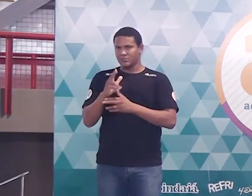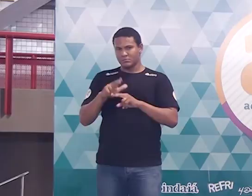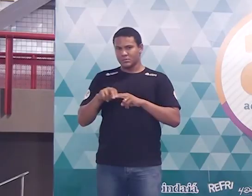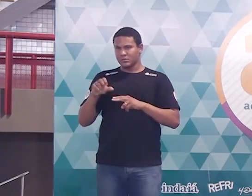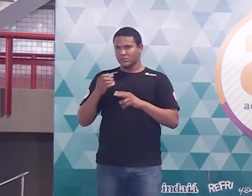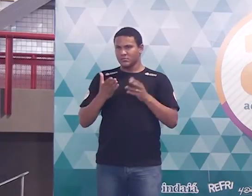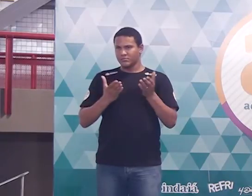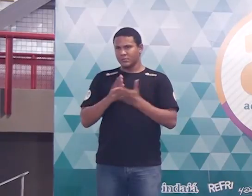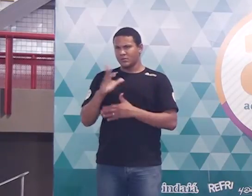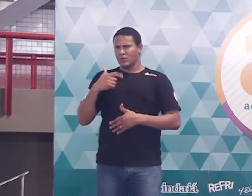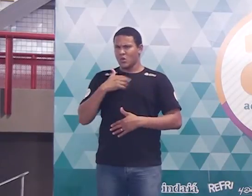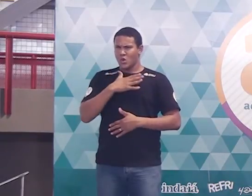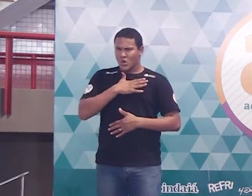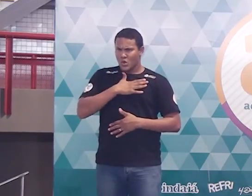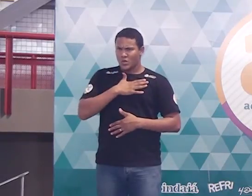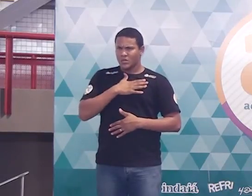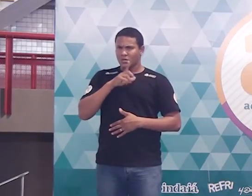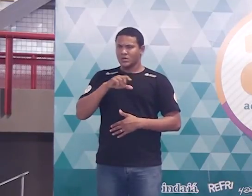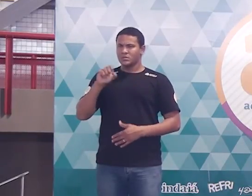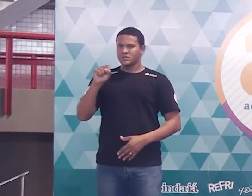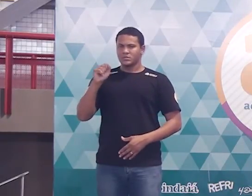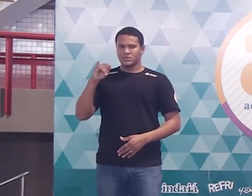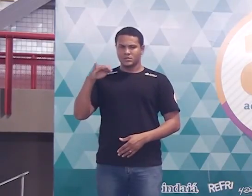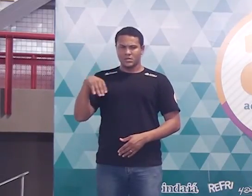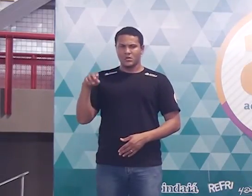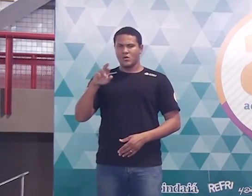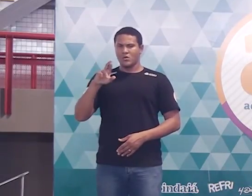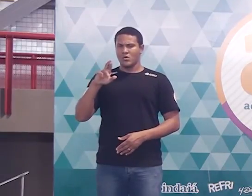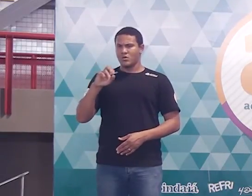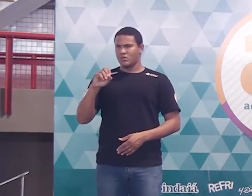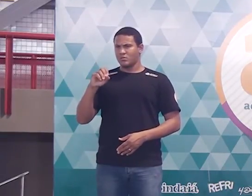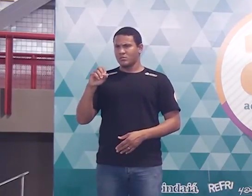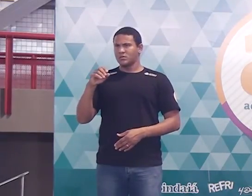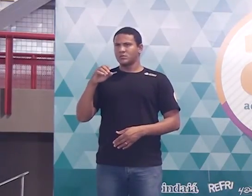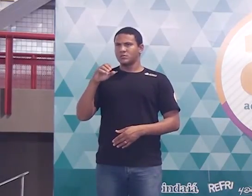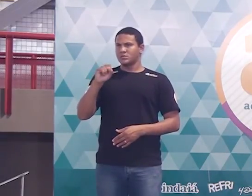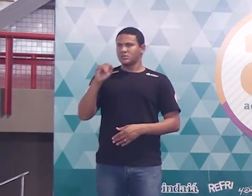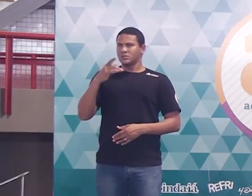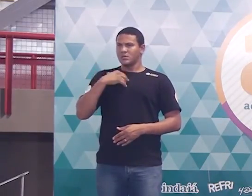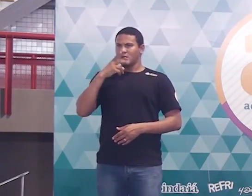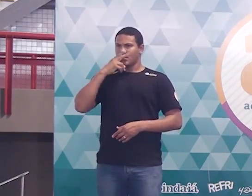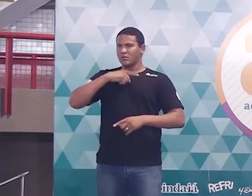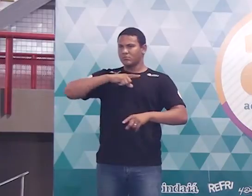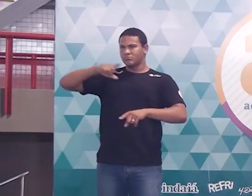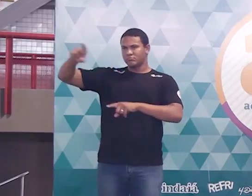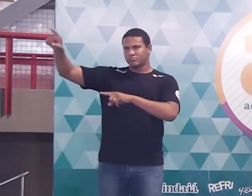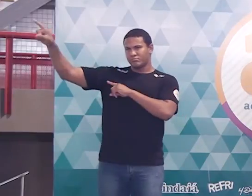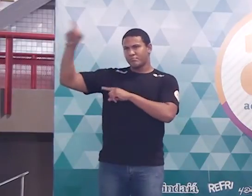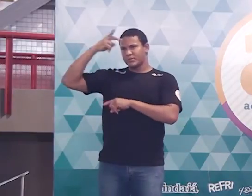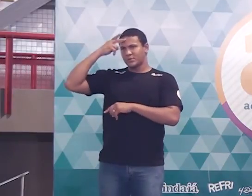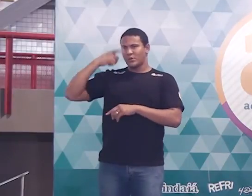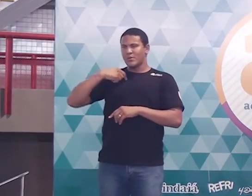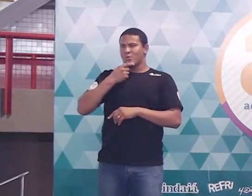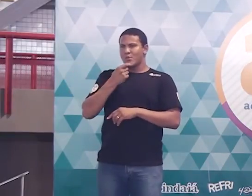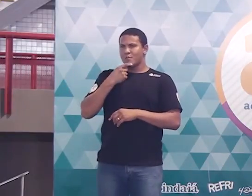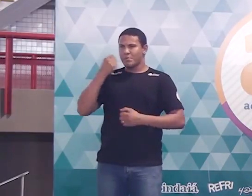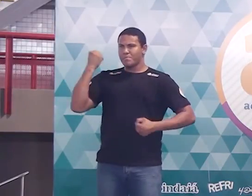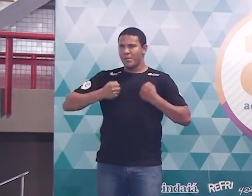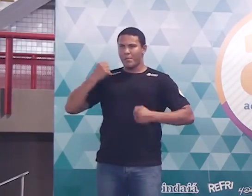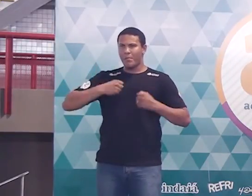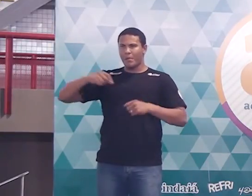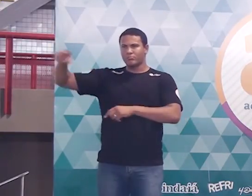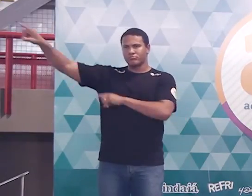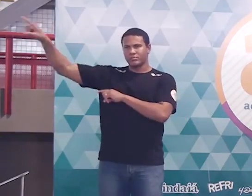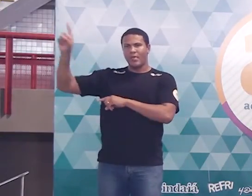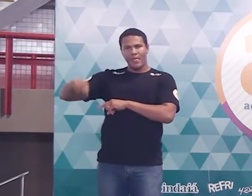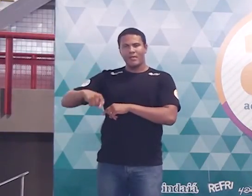que particularmente eu gosto muito, que é o Usain Bolt. O Usain Bolt é aquele rapazinho que não corre quase nada, né? Ganhou só